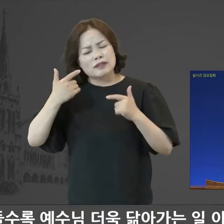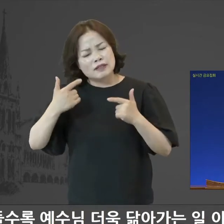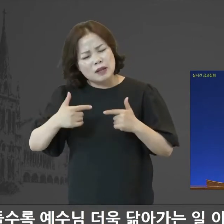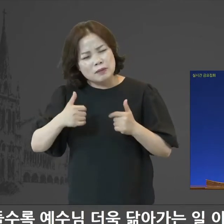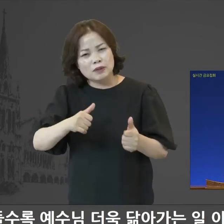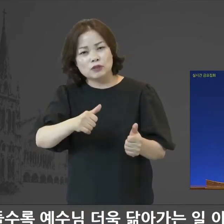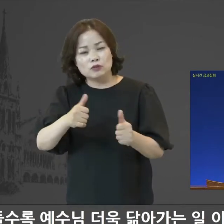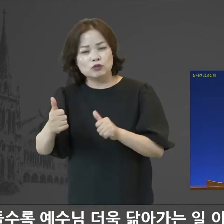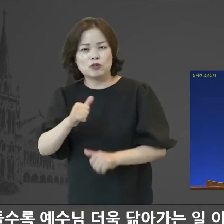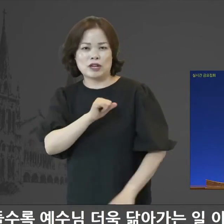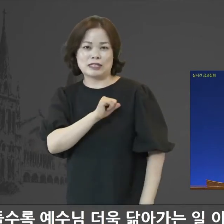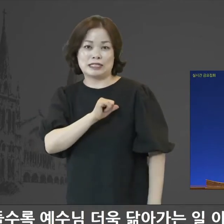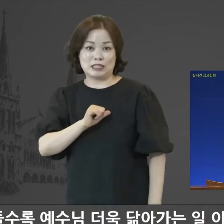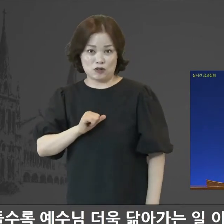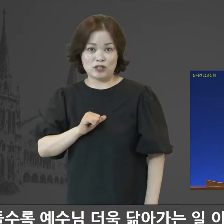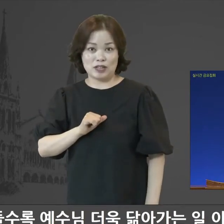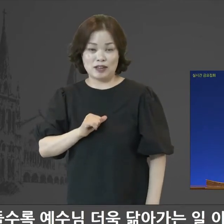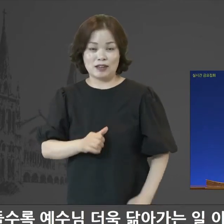이것도 절제예요.